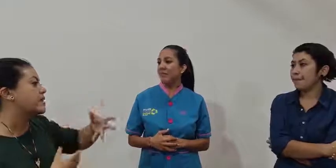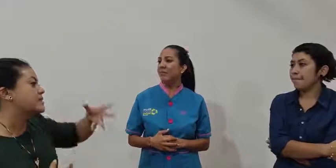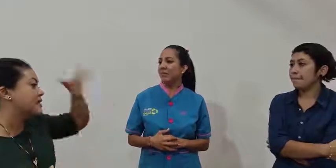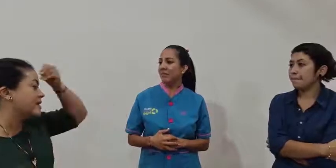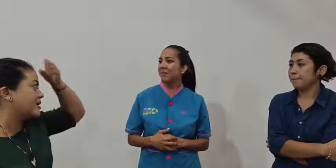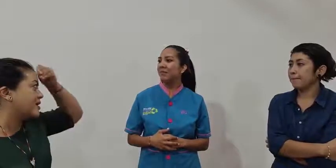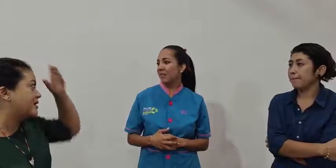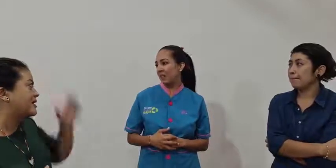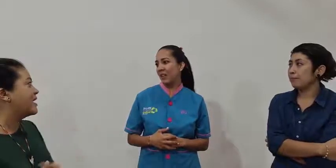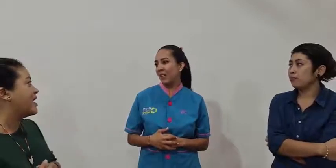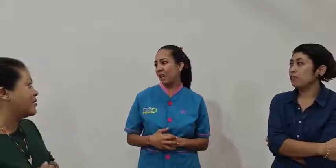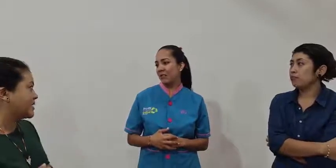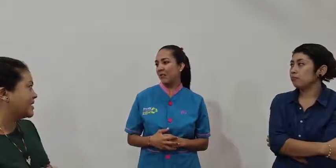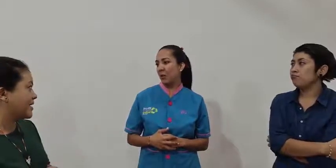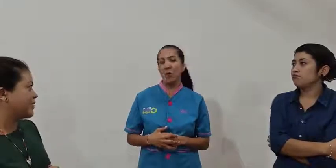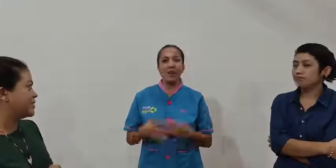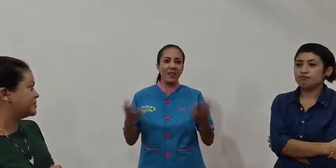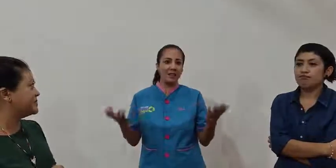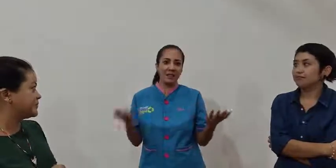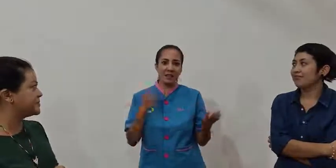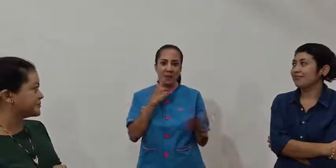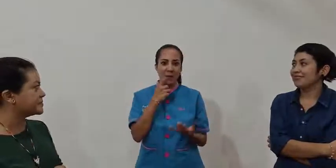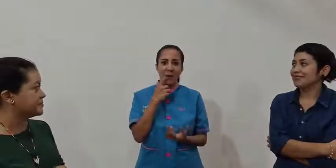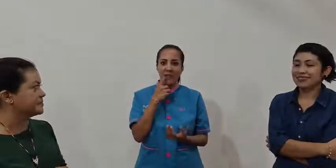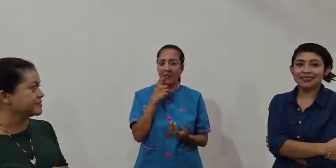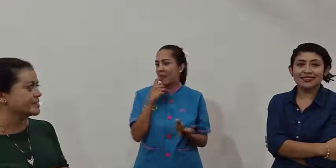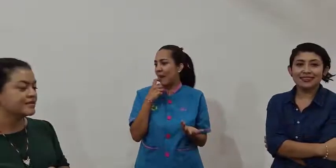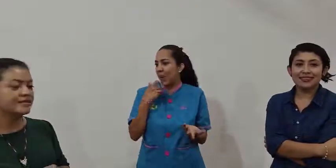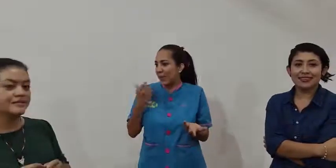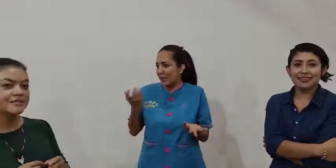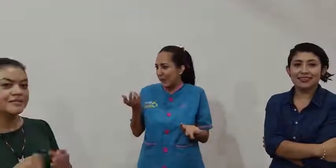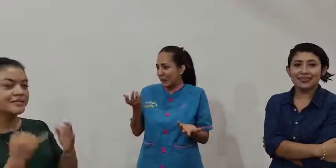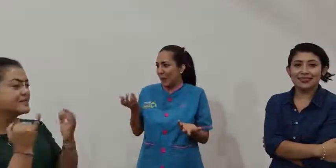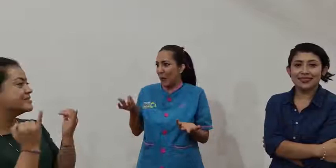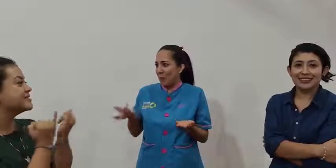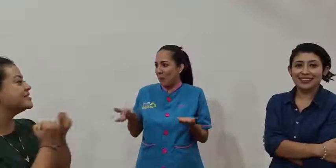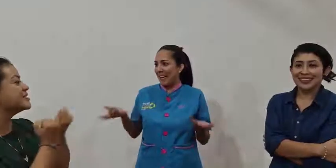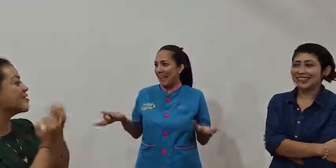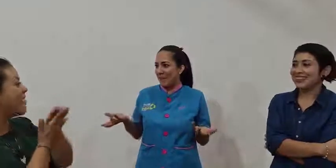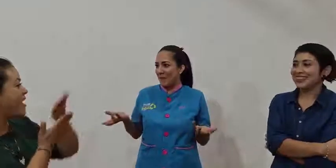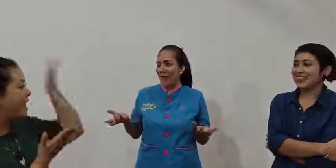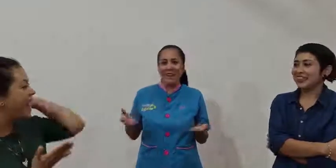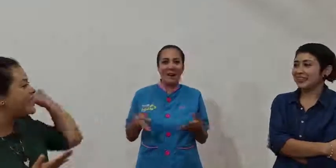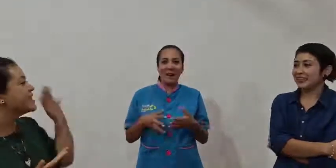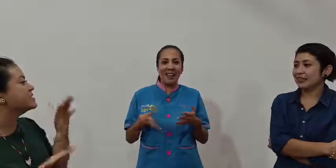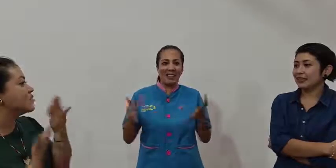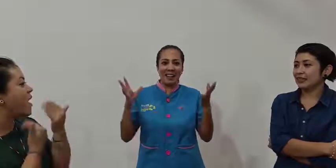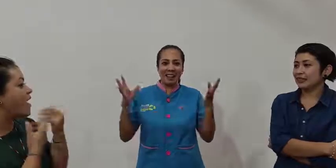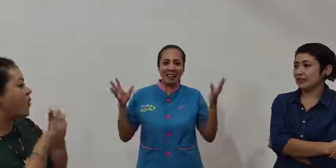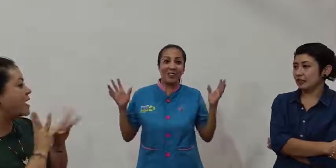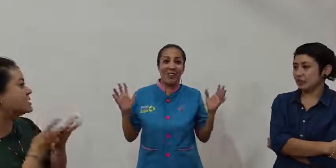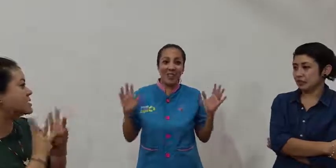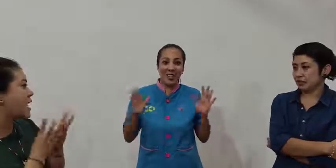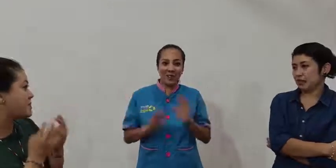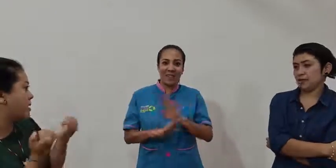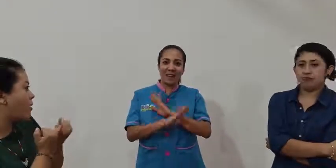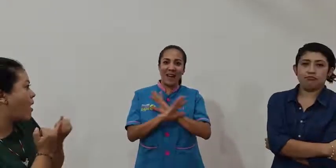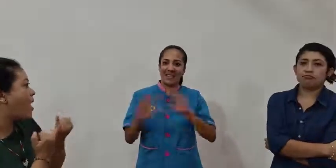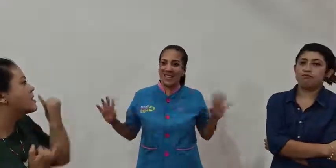para seguir. Sí, claro, aprendiendo. como antes no existía el WhatsApp como en el idioma y ahora ya está en todos lados, es